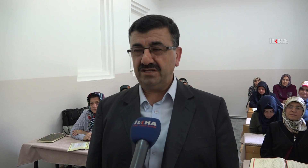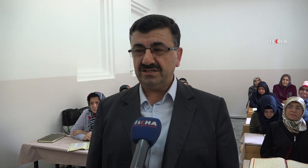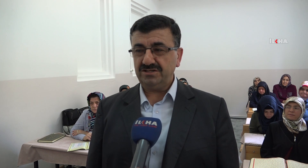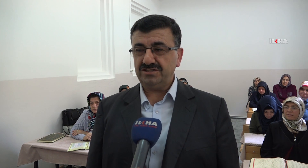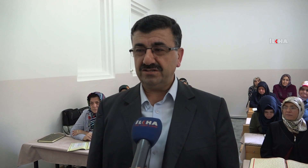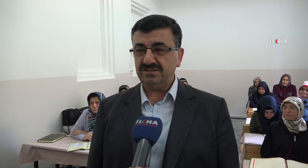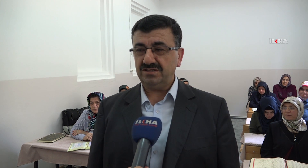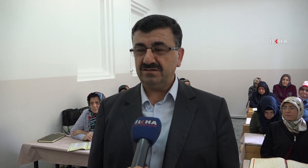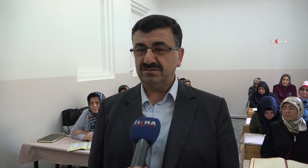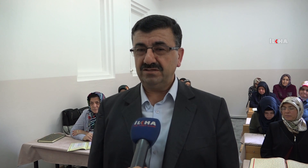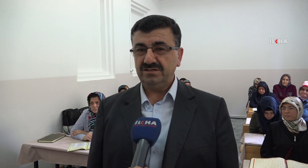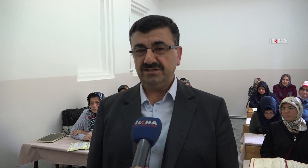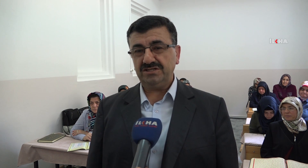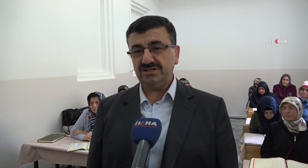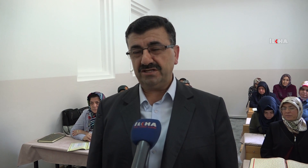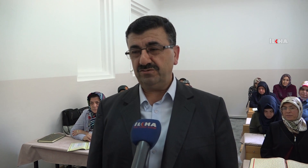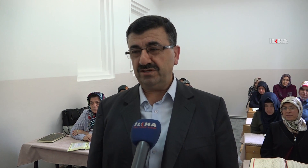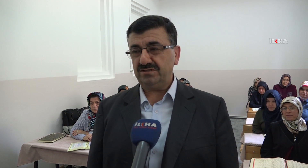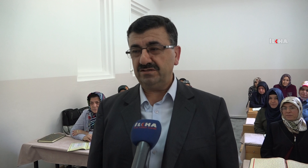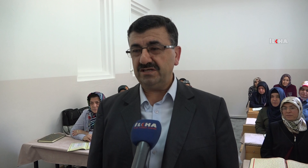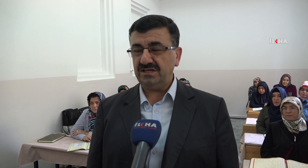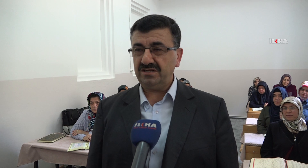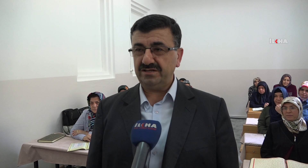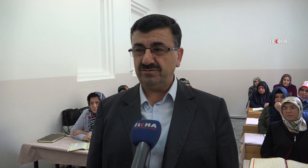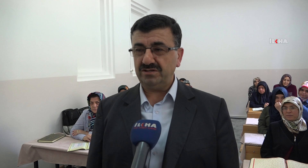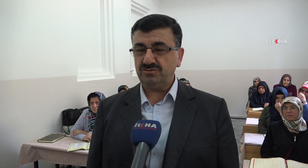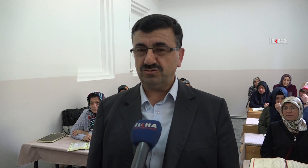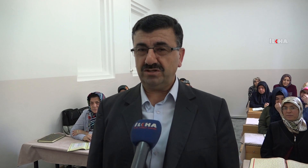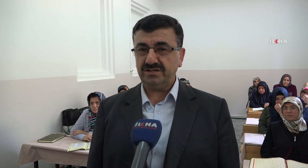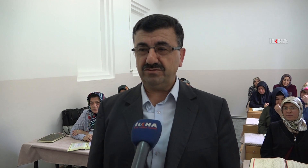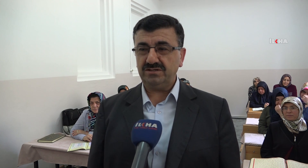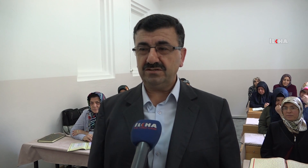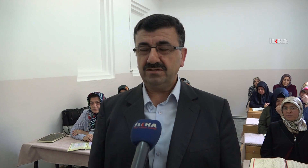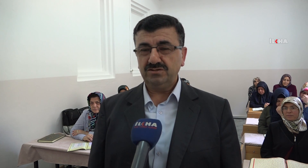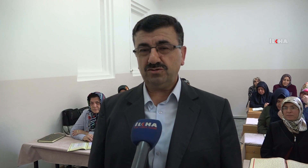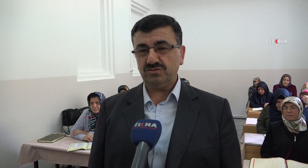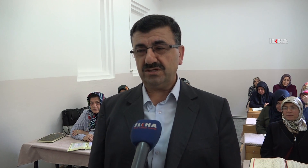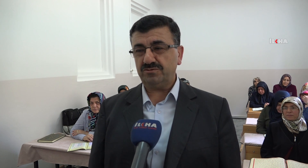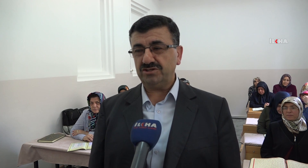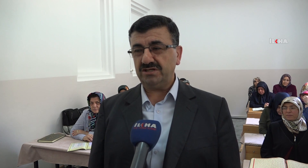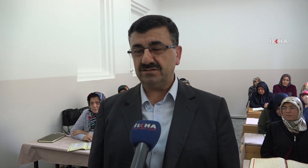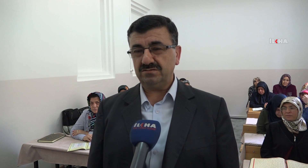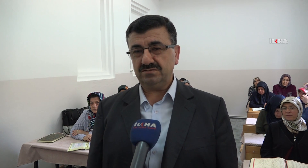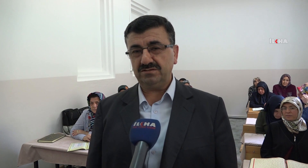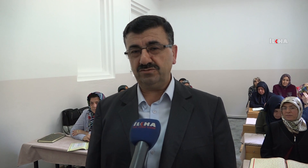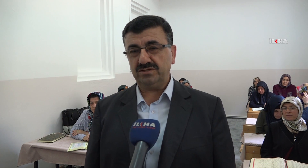faaliyetleri içerisinde gençlere yönelik, engellilere yönelik, çocuklara yönelik çok güzel projeler